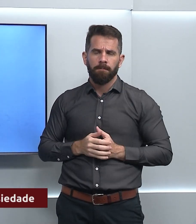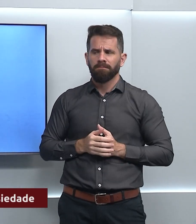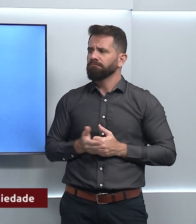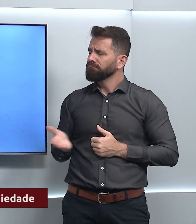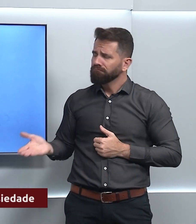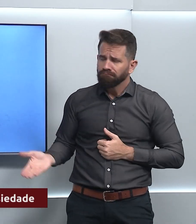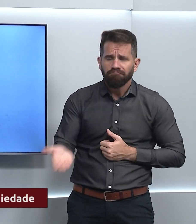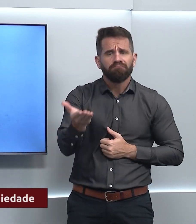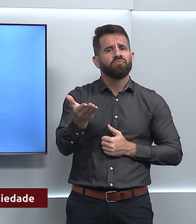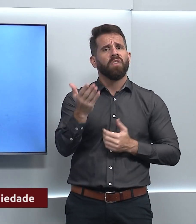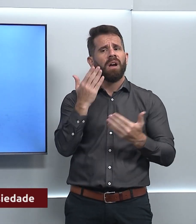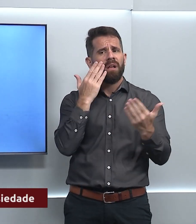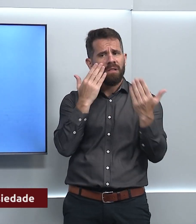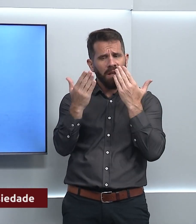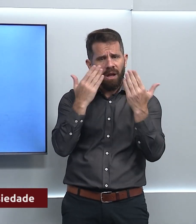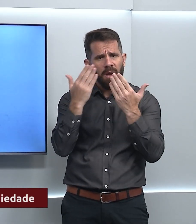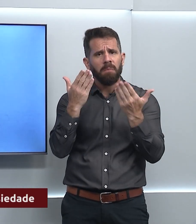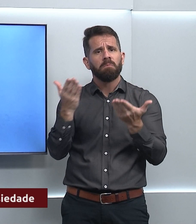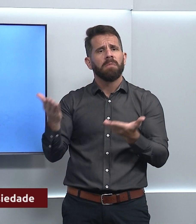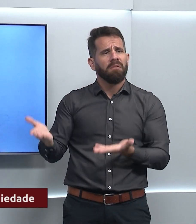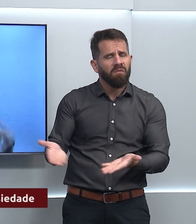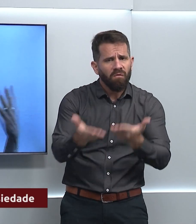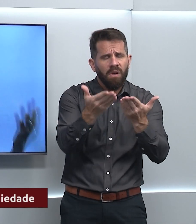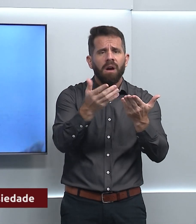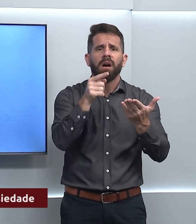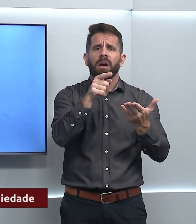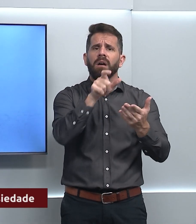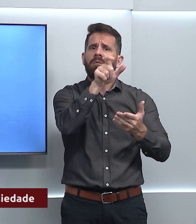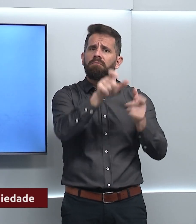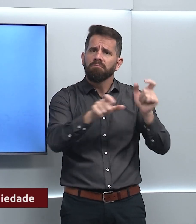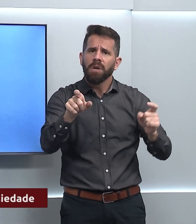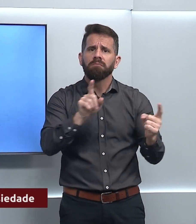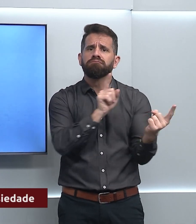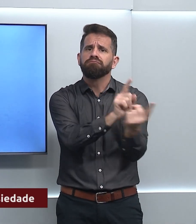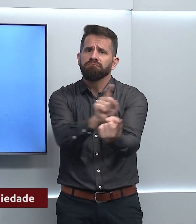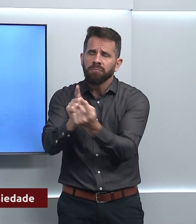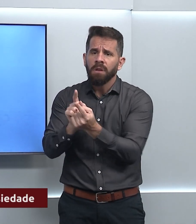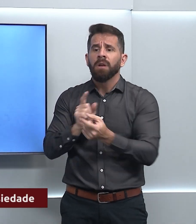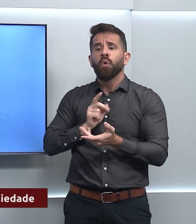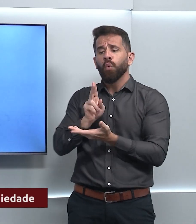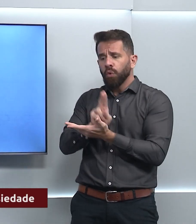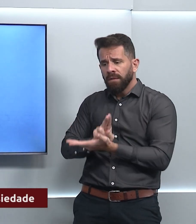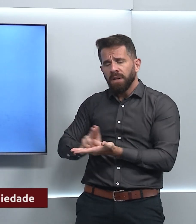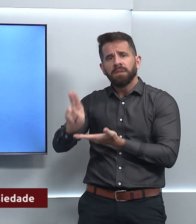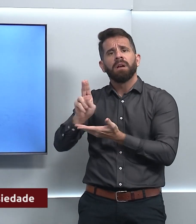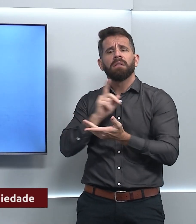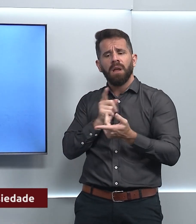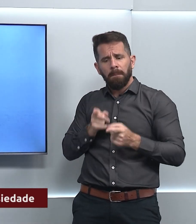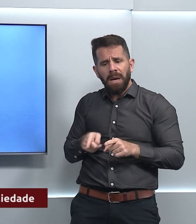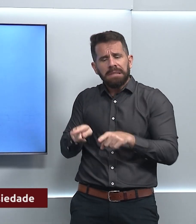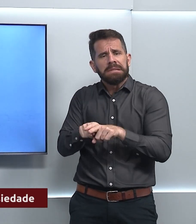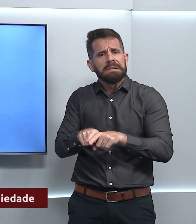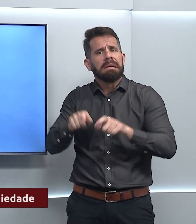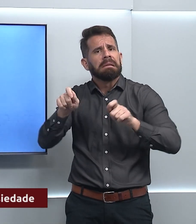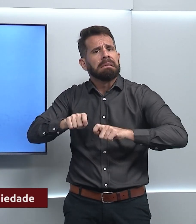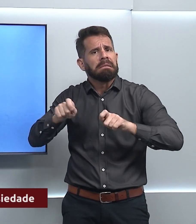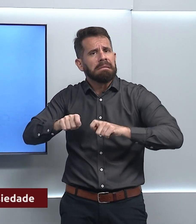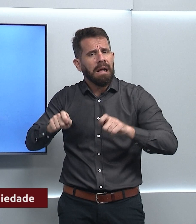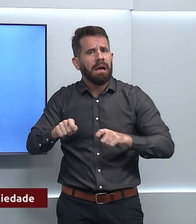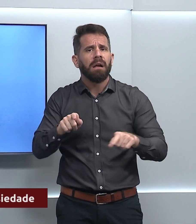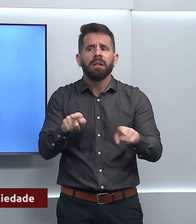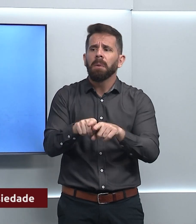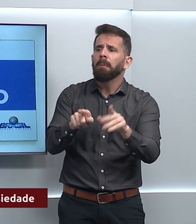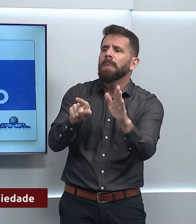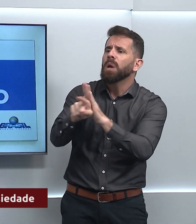buscar um psicólogo, procura indicação de algum colega, ou para fazer universidades, tem ótimas parcerias, né? Que isso vai ajudar você a